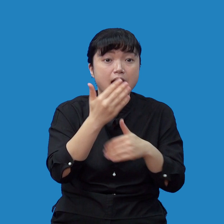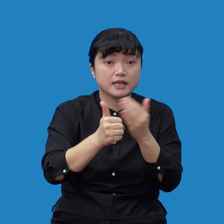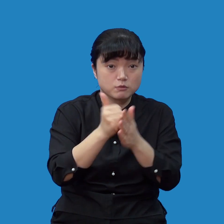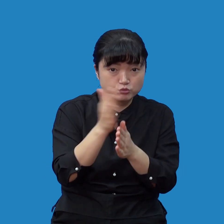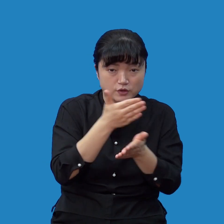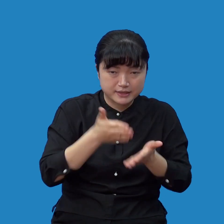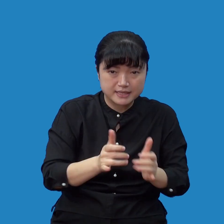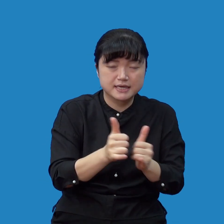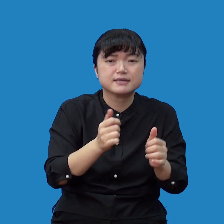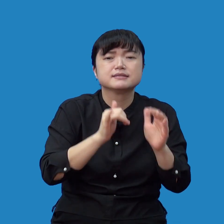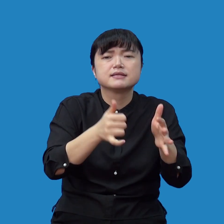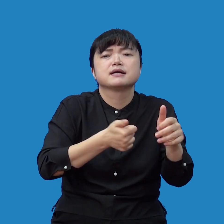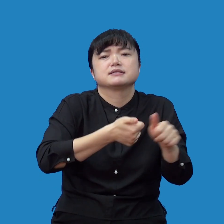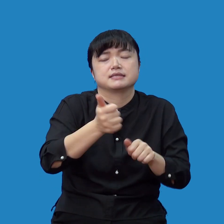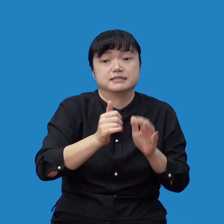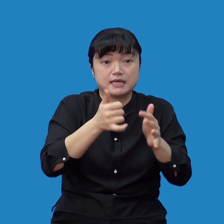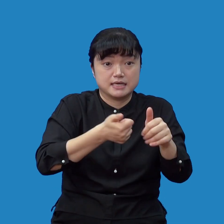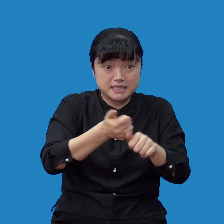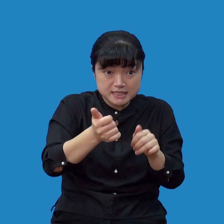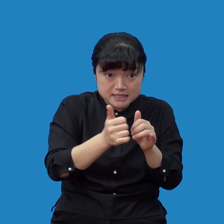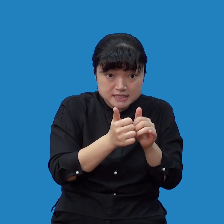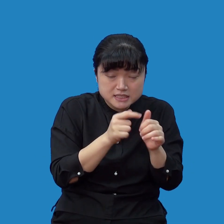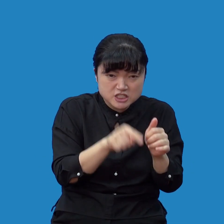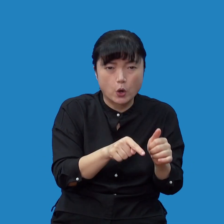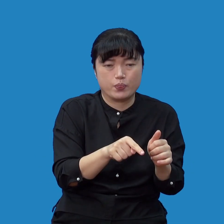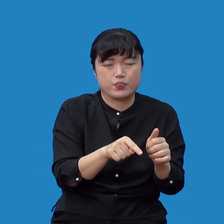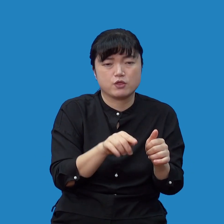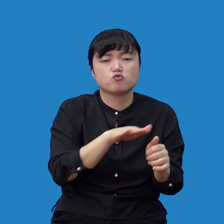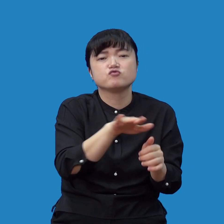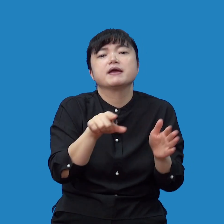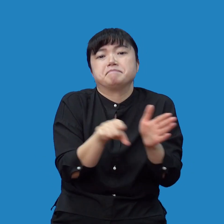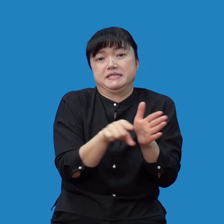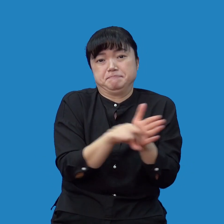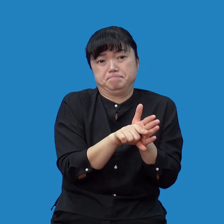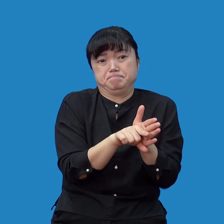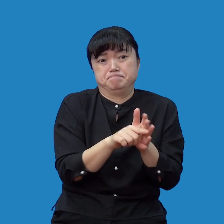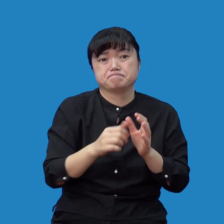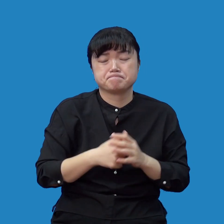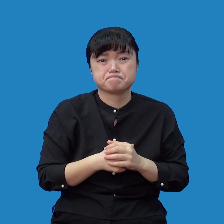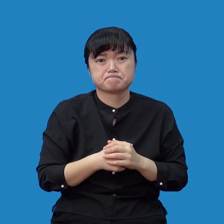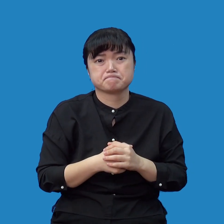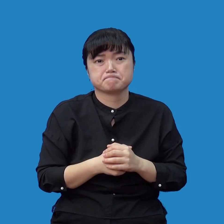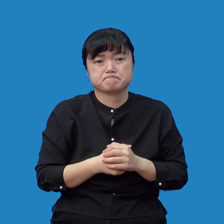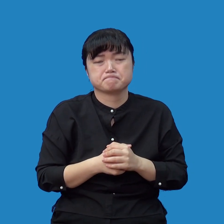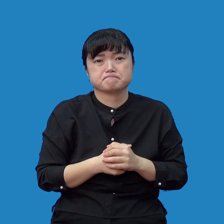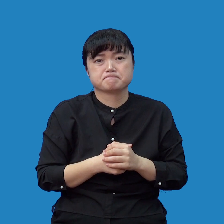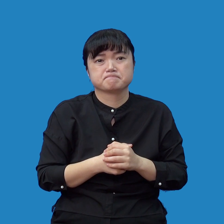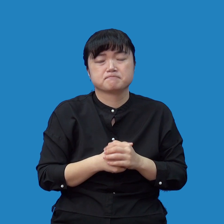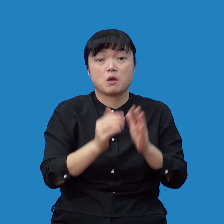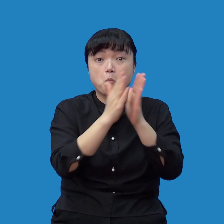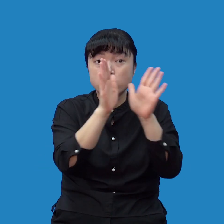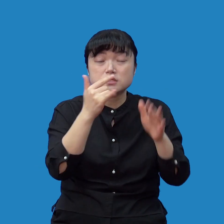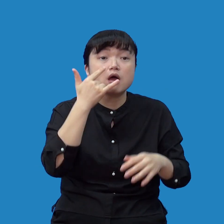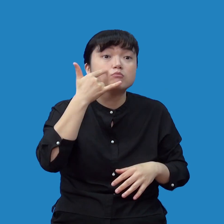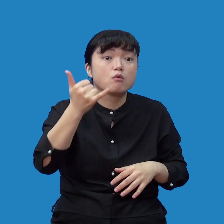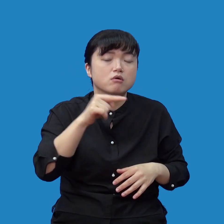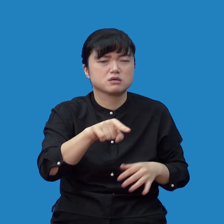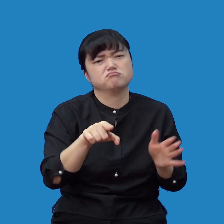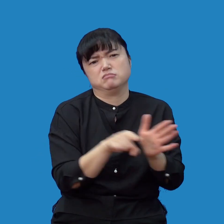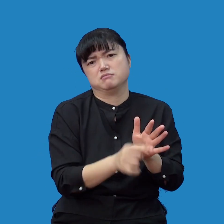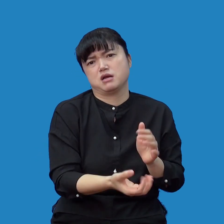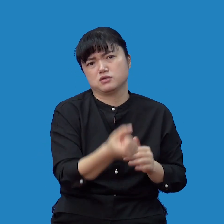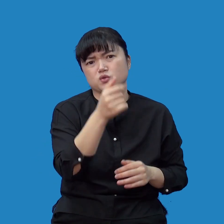세상을 이기느니라. 세상을 이기는 승리는 이것이니 우리의 믿음이니라. 바로 모세 부모가 이